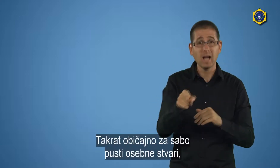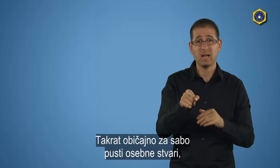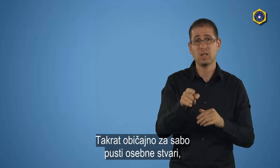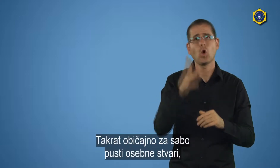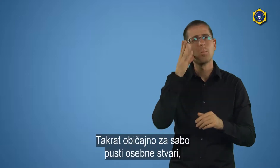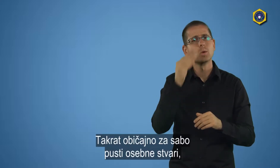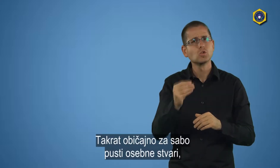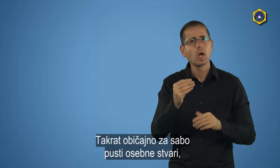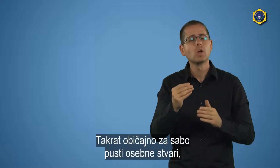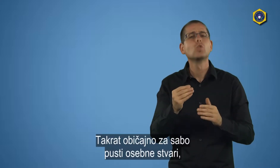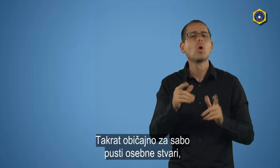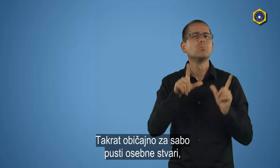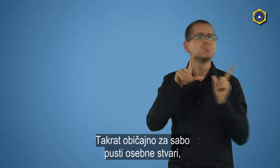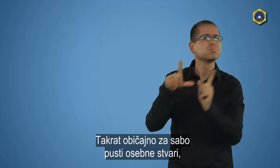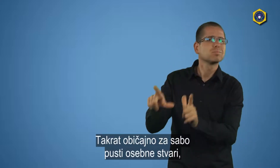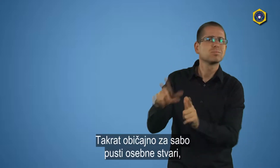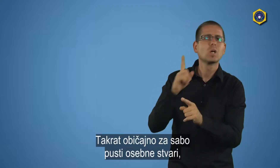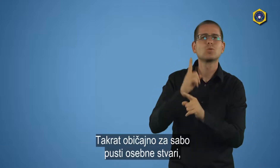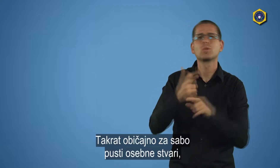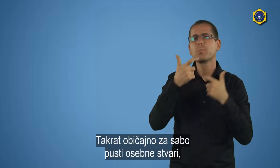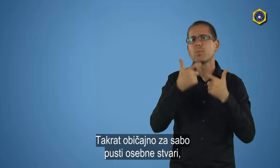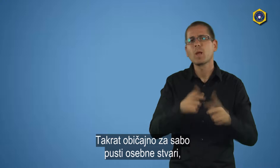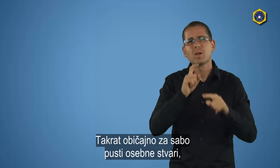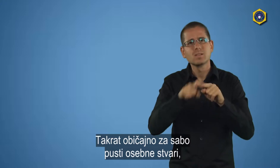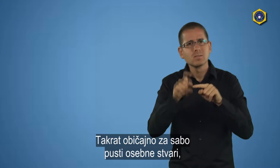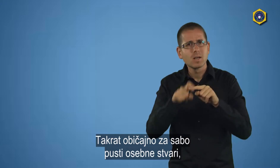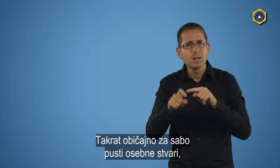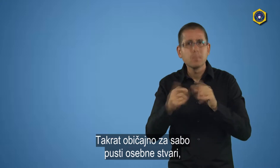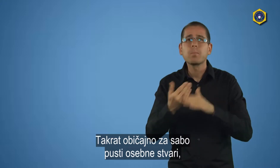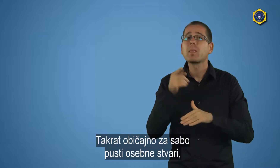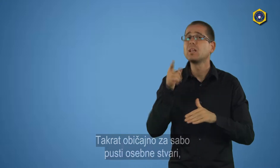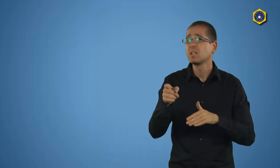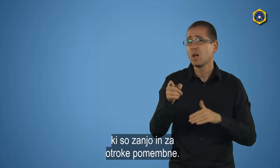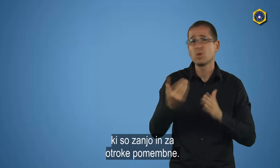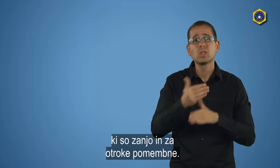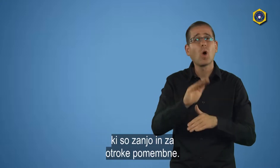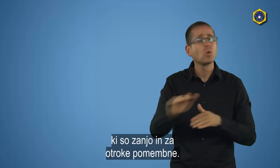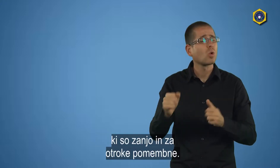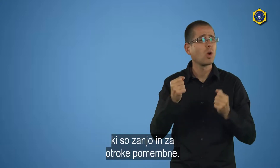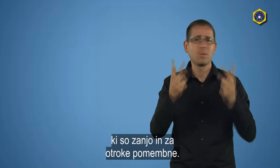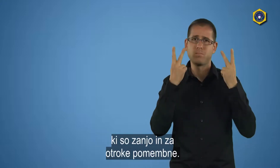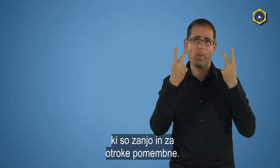Takrat običajno za sabo pusti osebne stvari, ki so zanjo in za otroke pomembne.